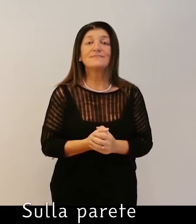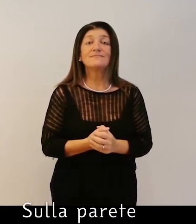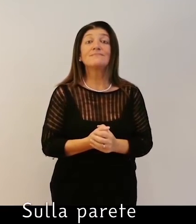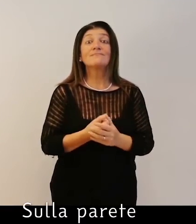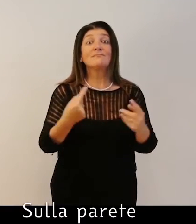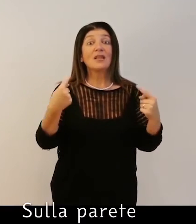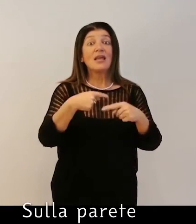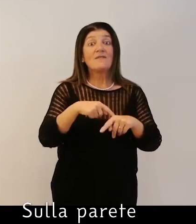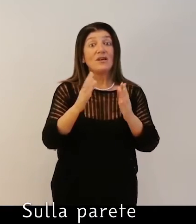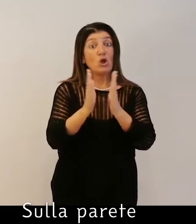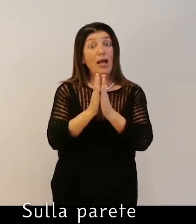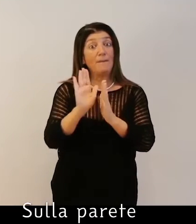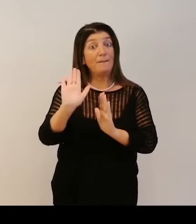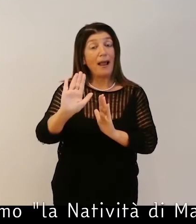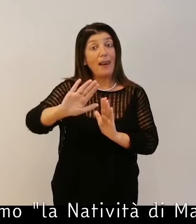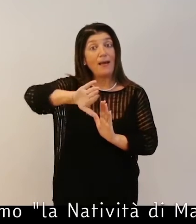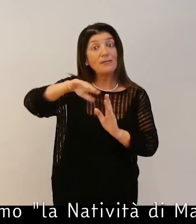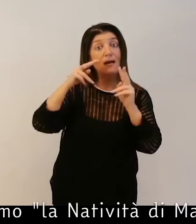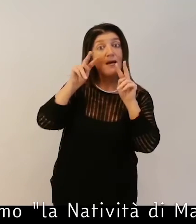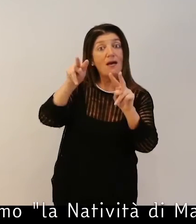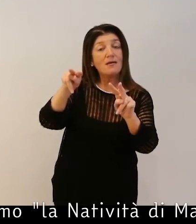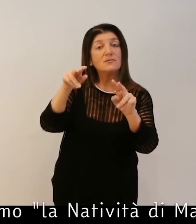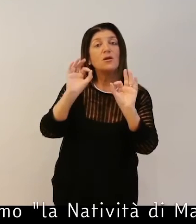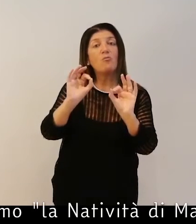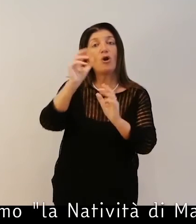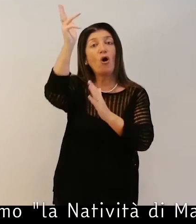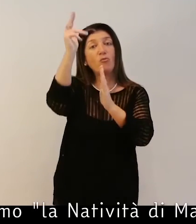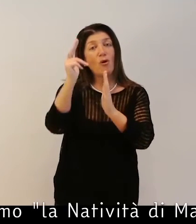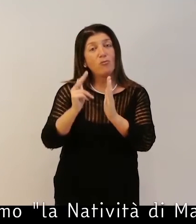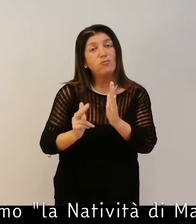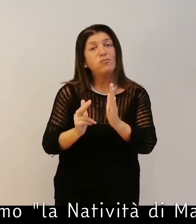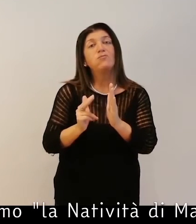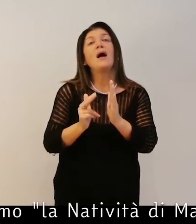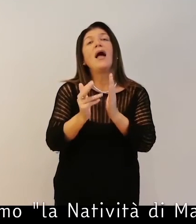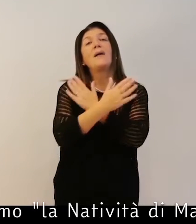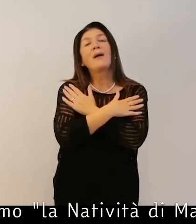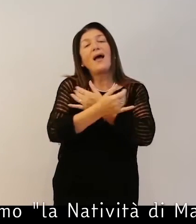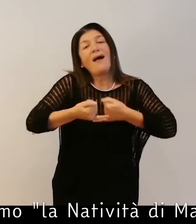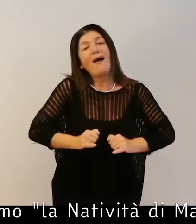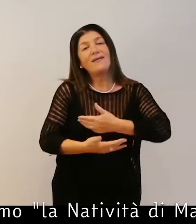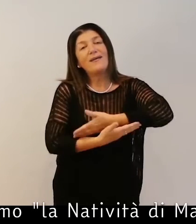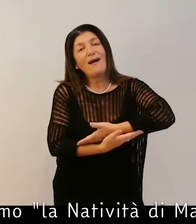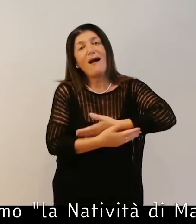Sulla parete di destra della cappella ammiriamo la Natività di Maria, di Ambrogio